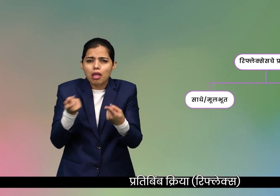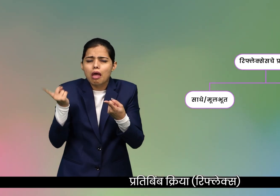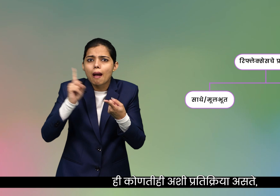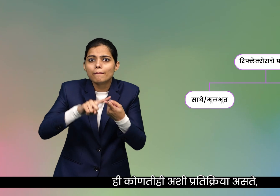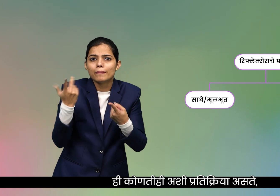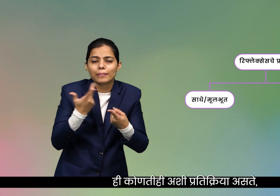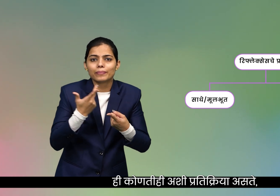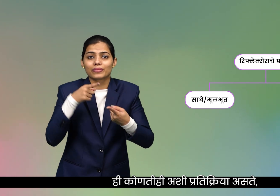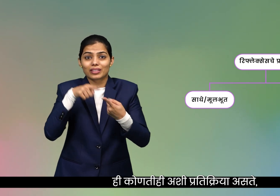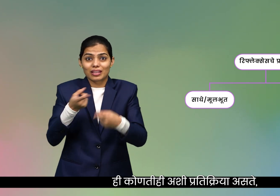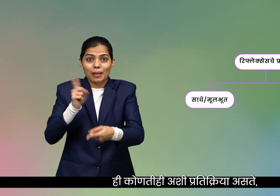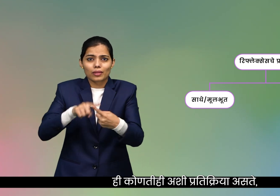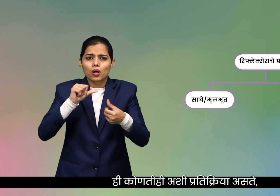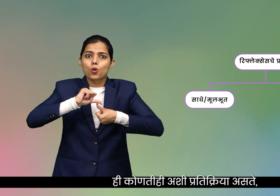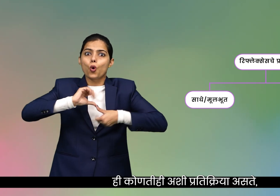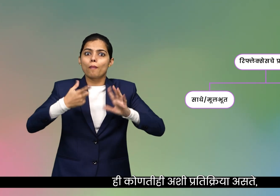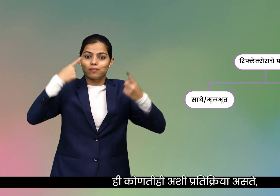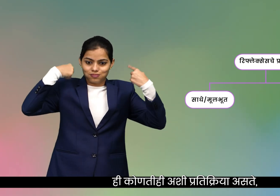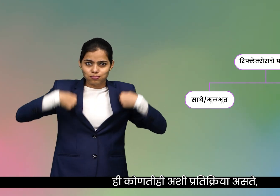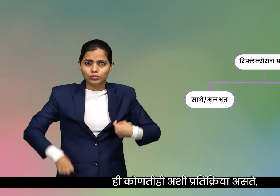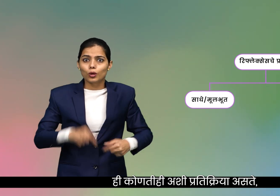ही कोणतीही अशी प्रतिक्रिया असते